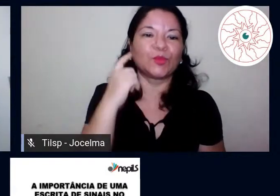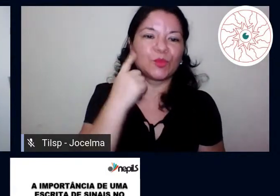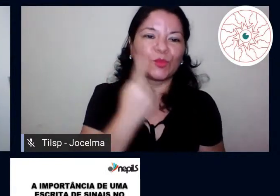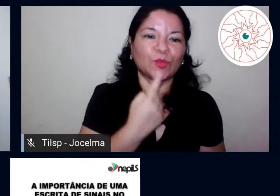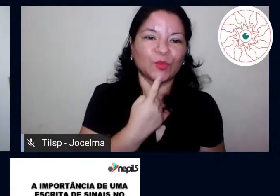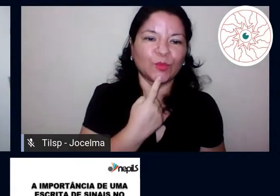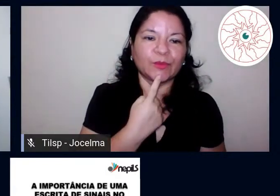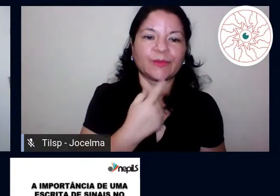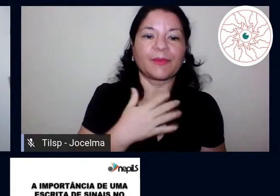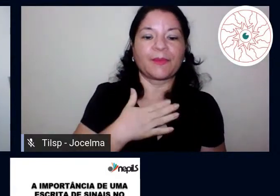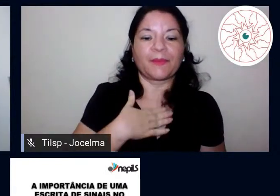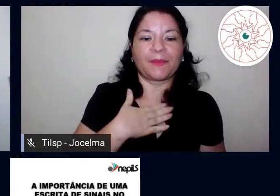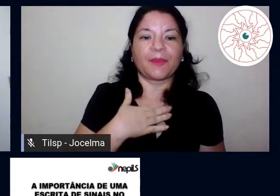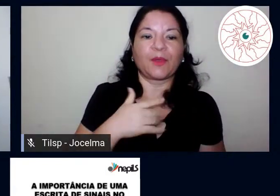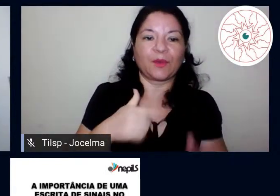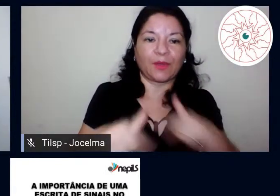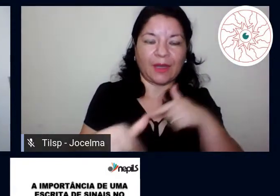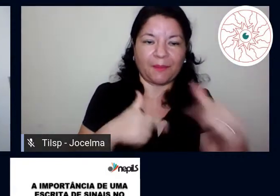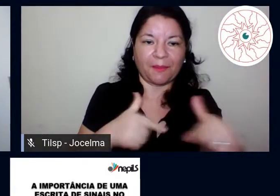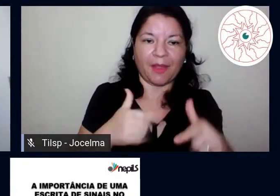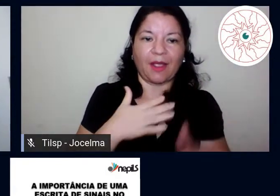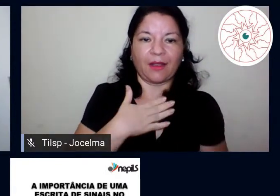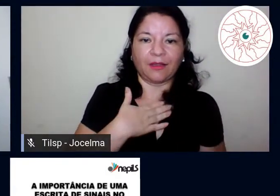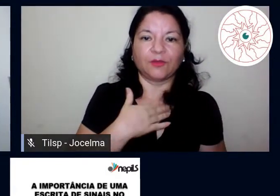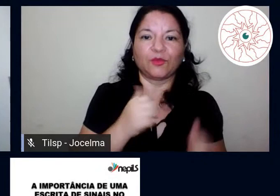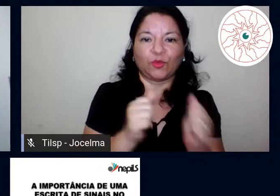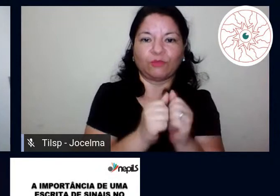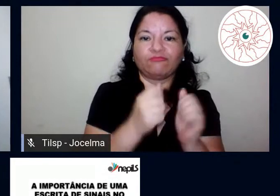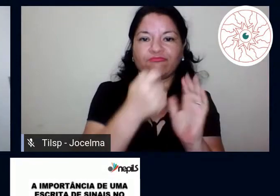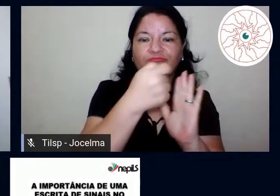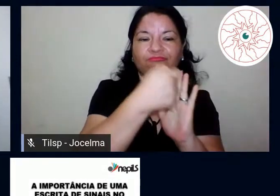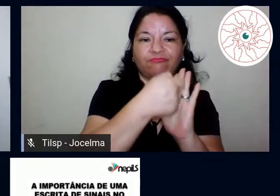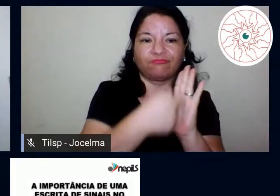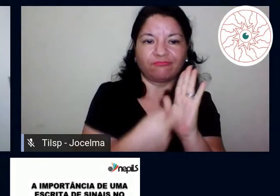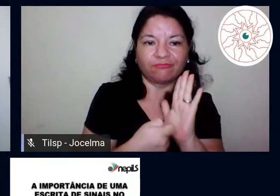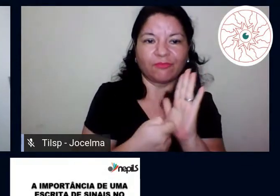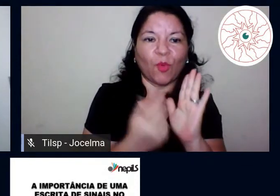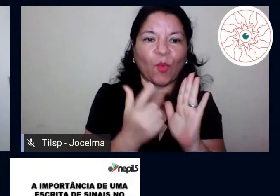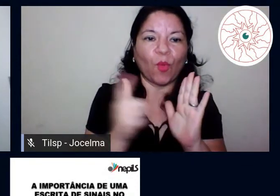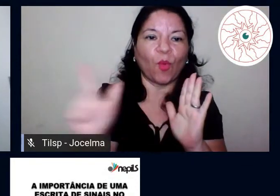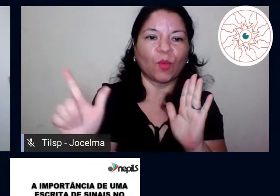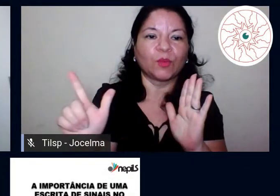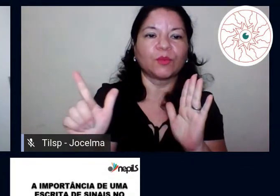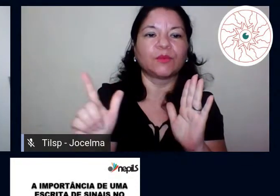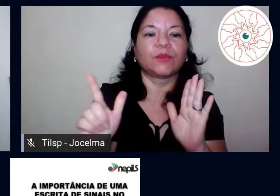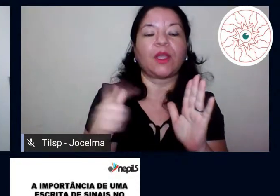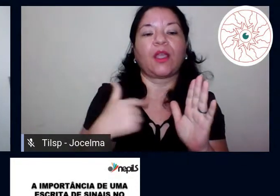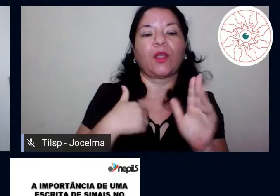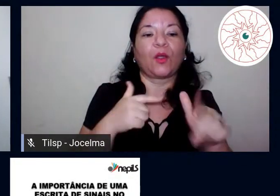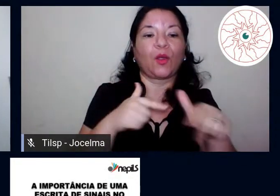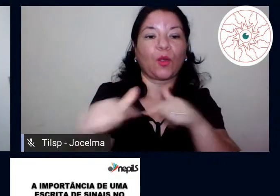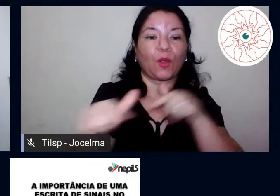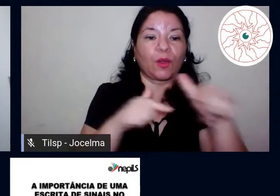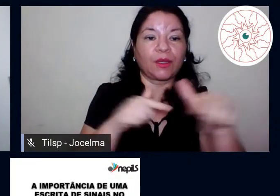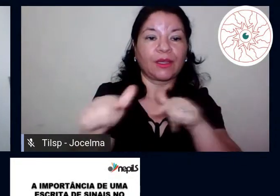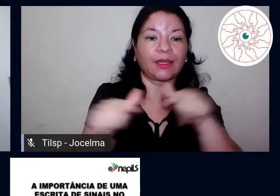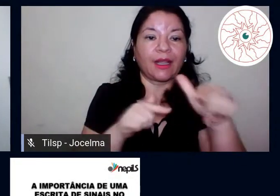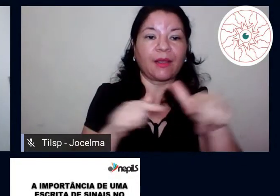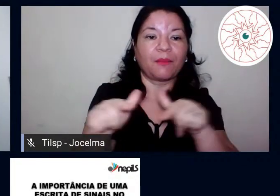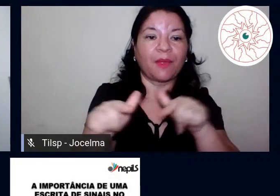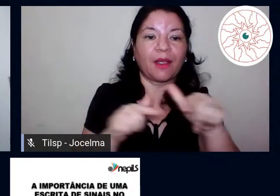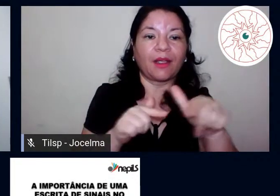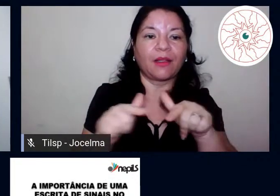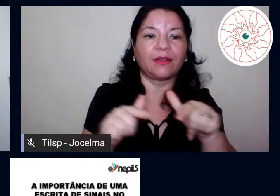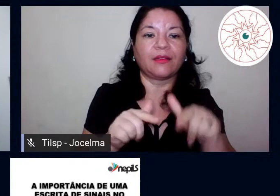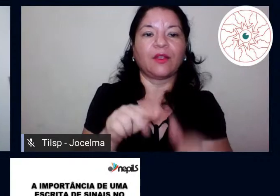entre mim, que sou Adriana, eh trabalho na Universidade Estadual do Sudo Oeste da Bahia, a